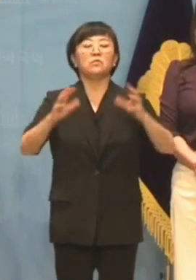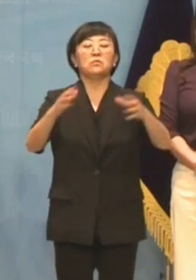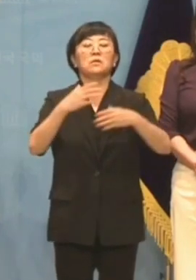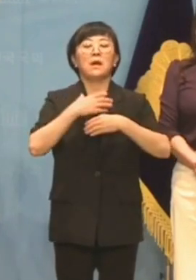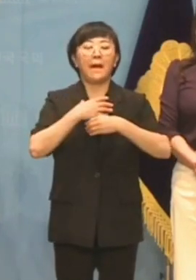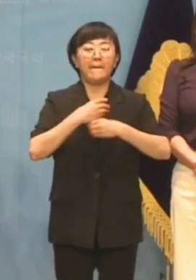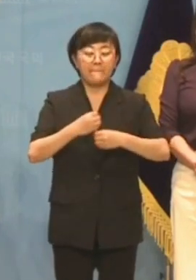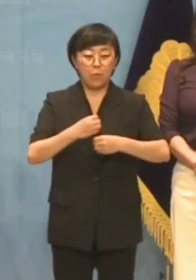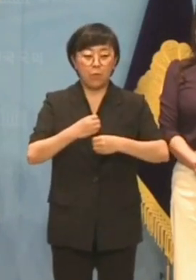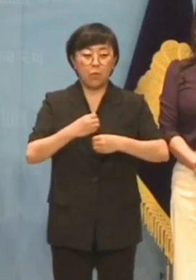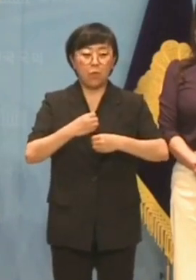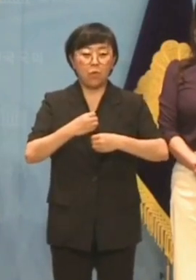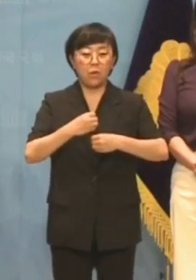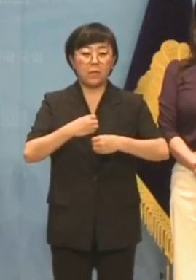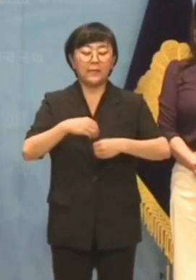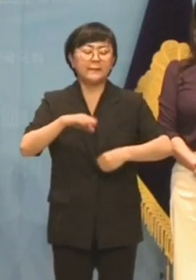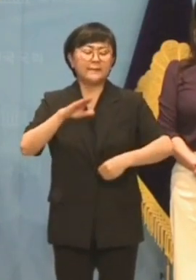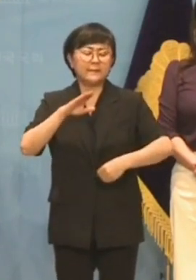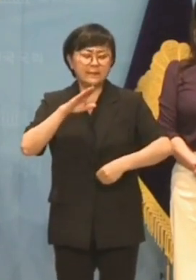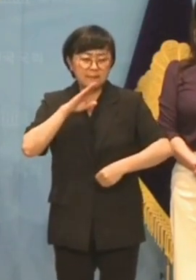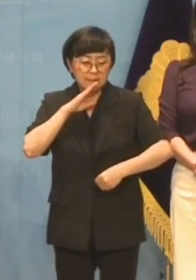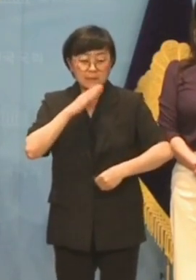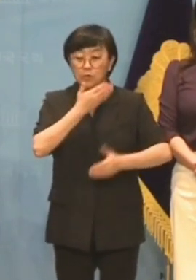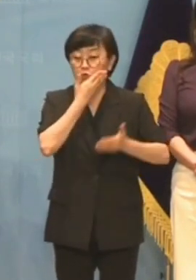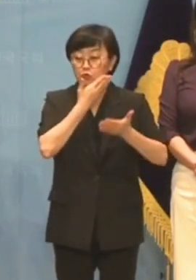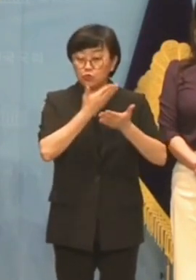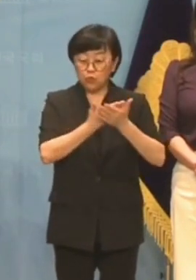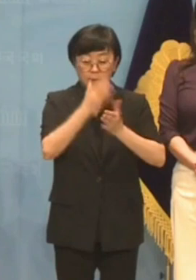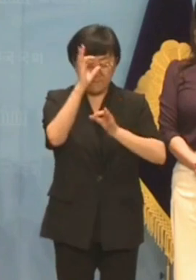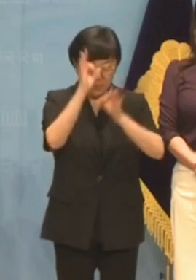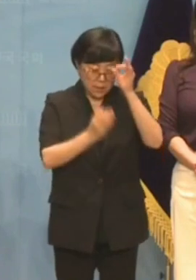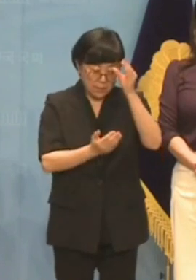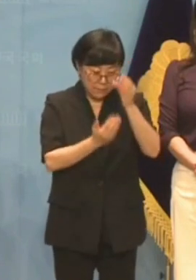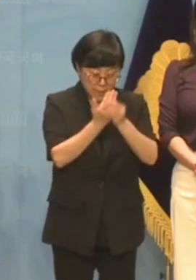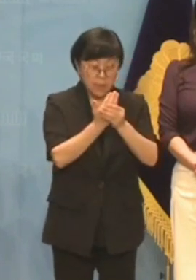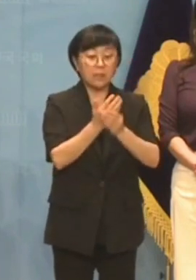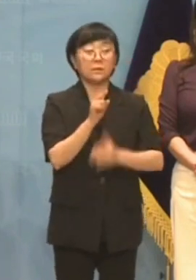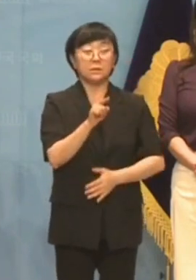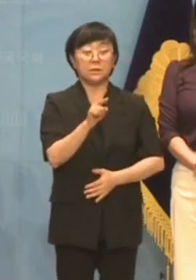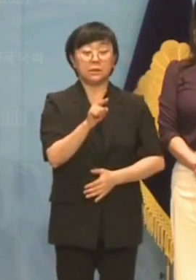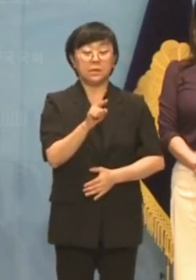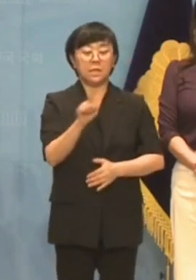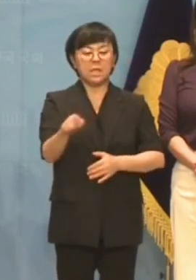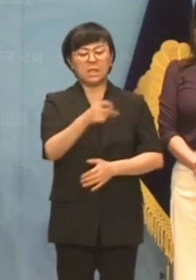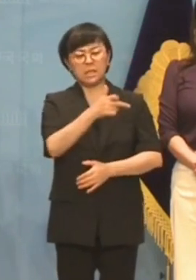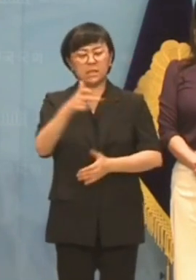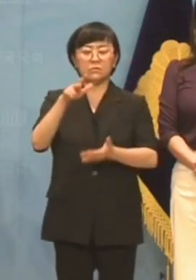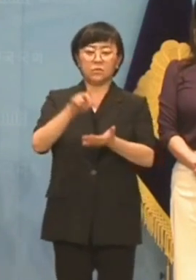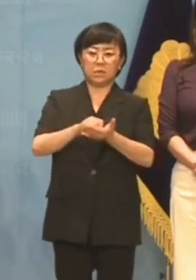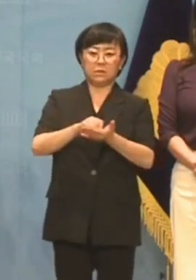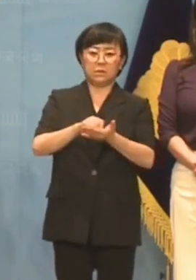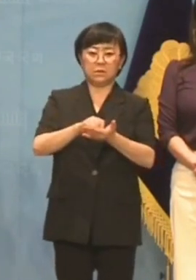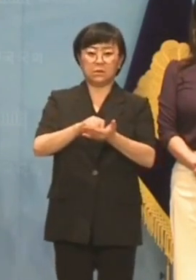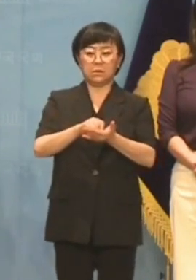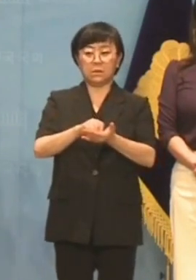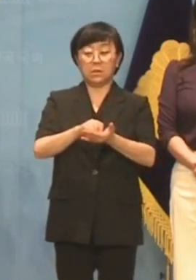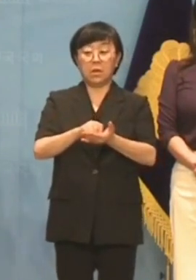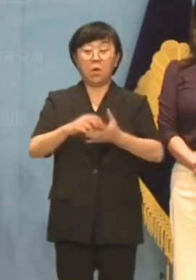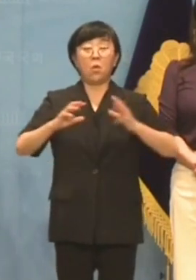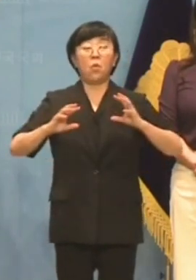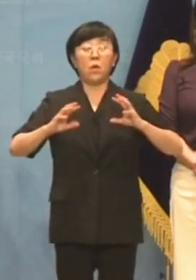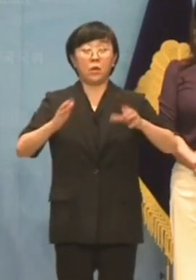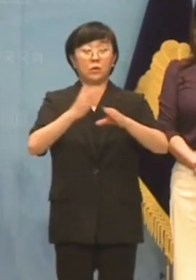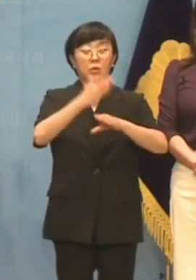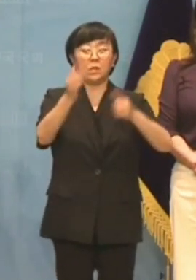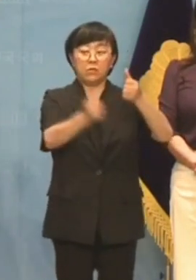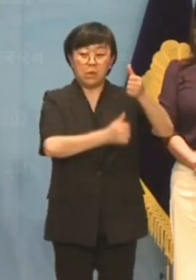국가안보에 엄청난 보안사고, 국가안보에 구멍이 뚫린 이 대형사고에 대해서